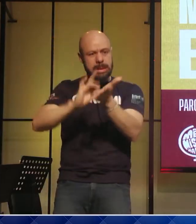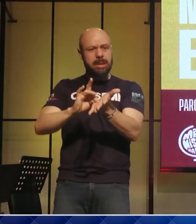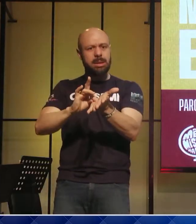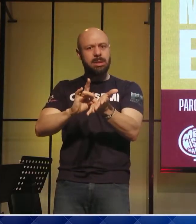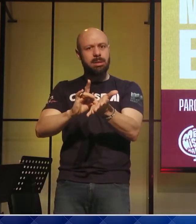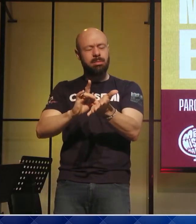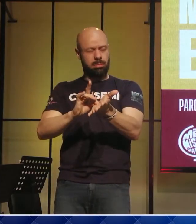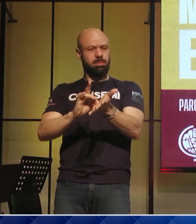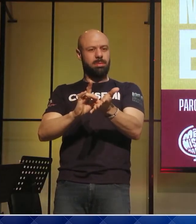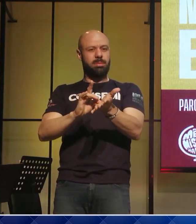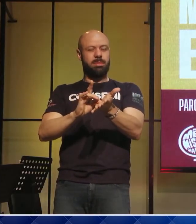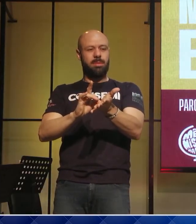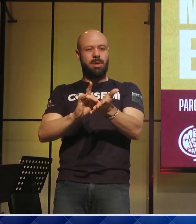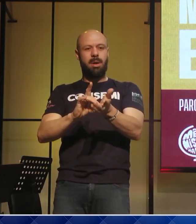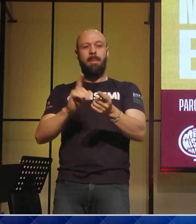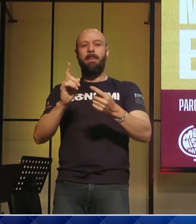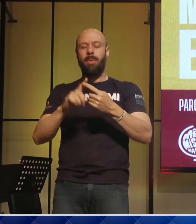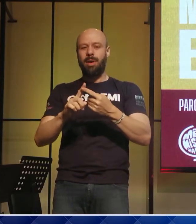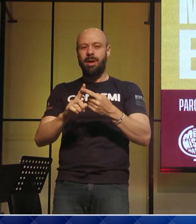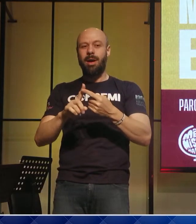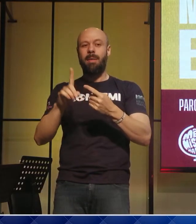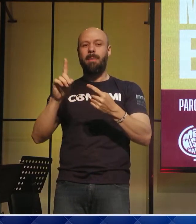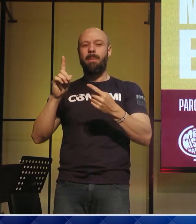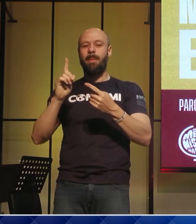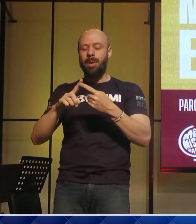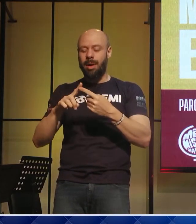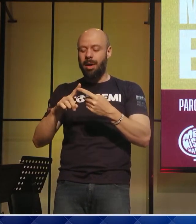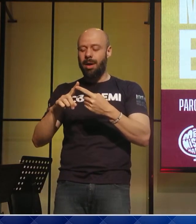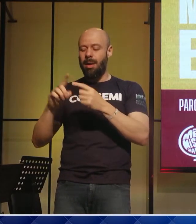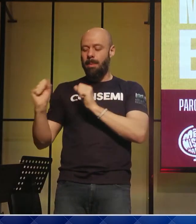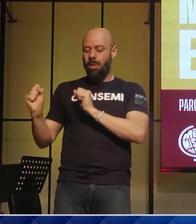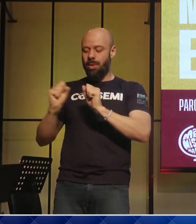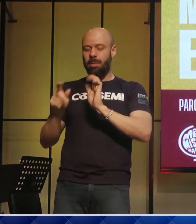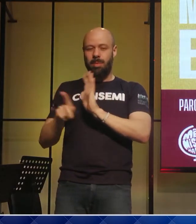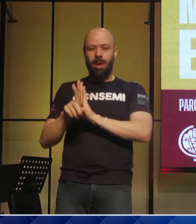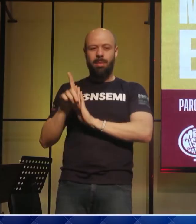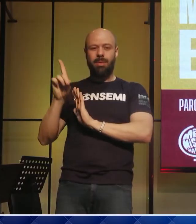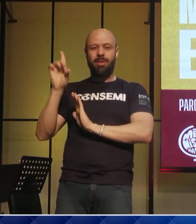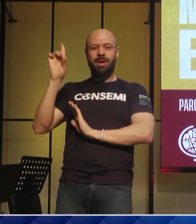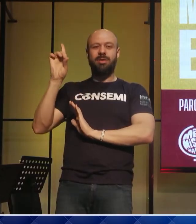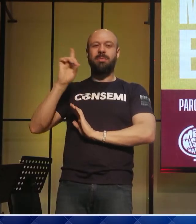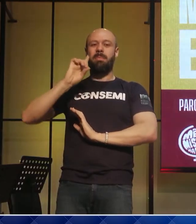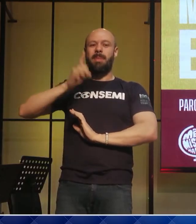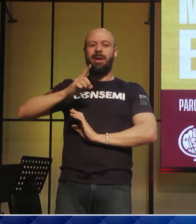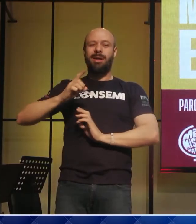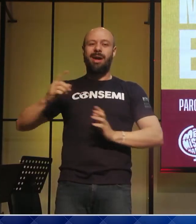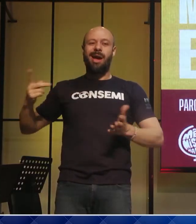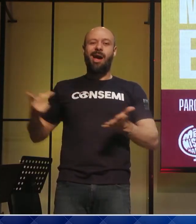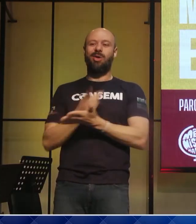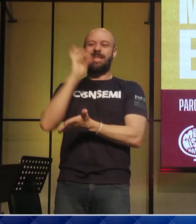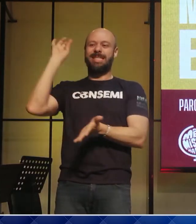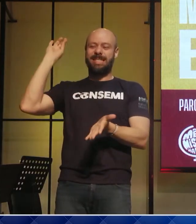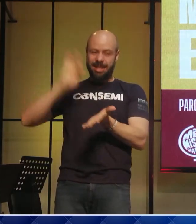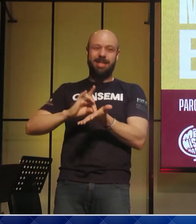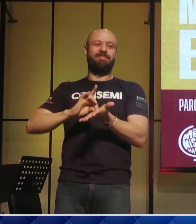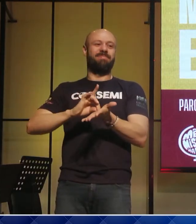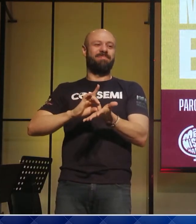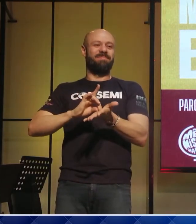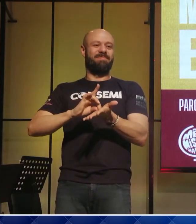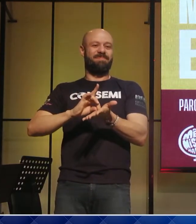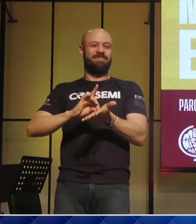mas também pode ser literal, porque pela fé nós saltamos muralha. Pela